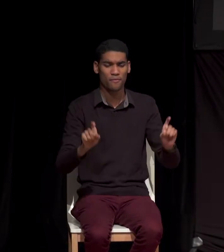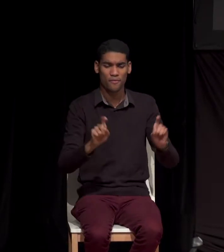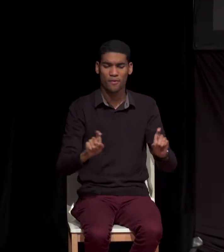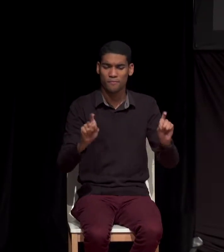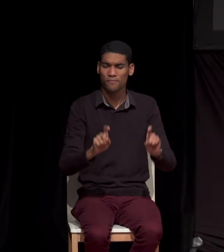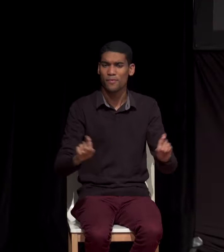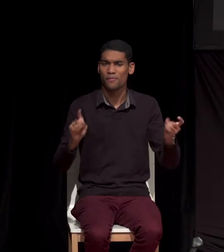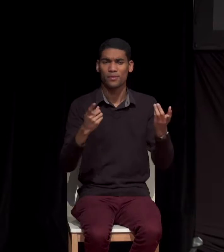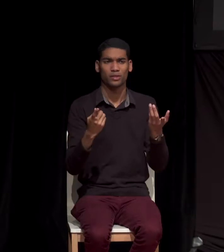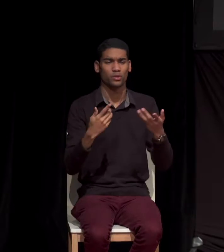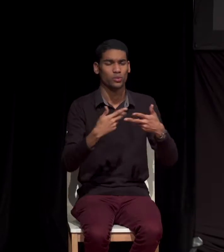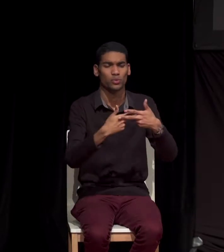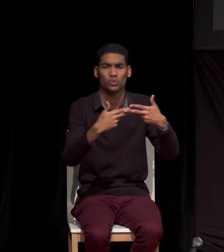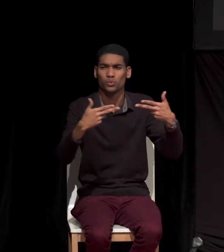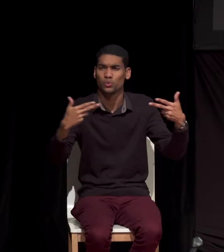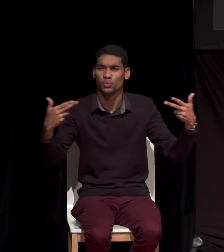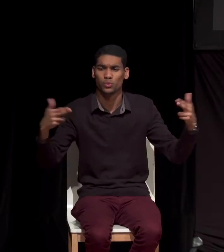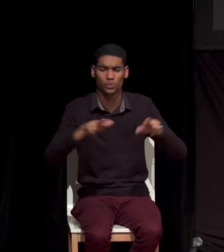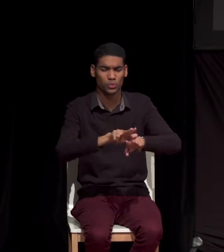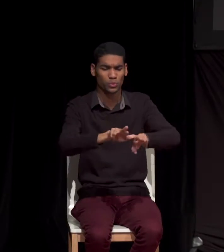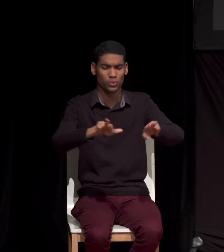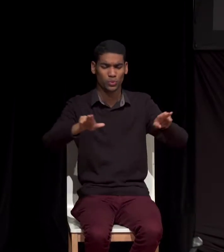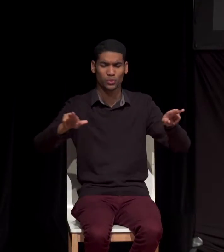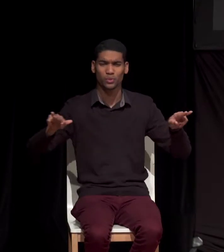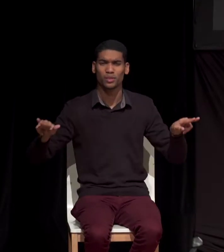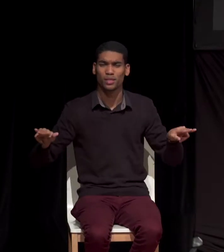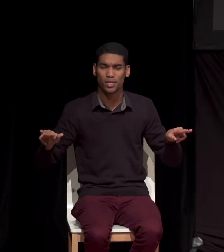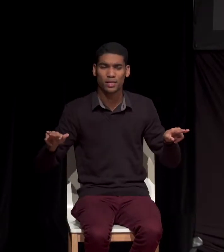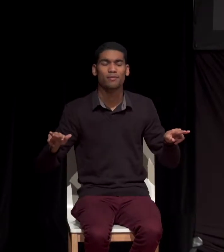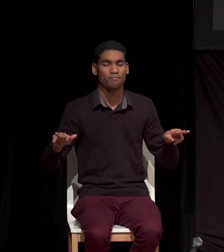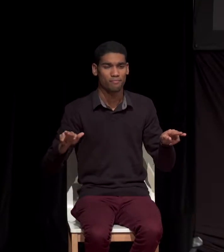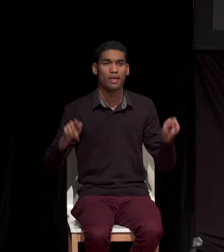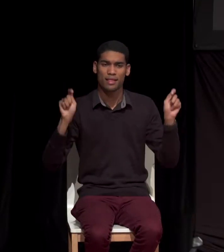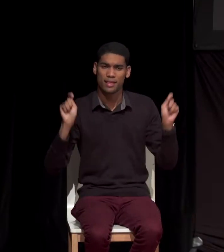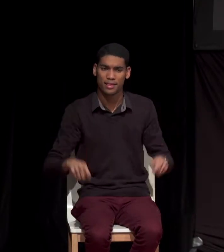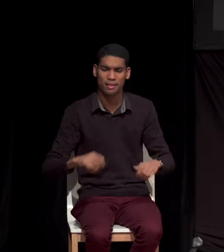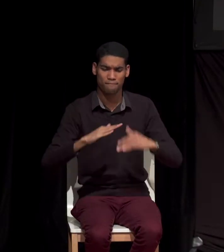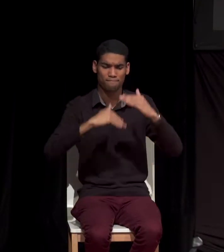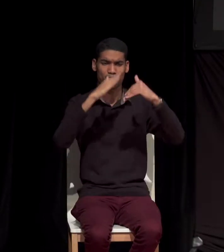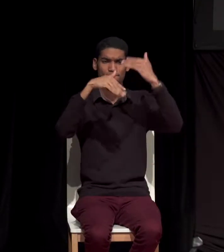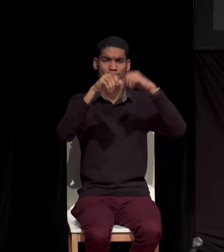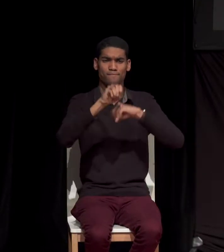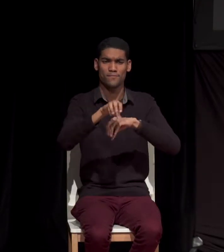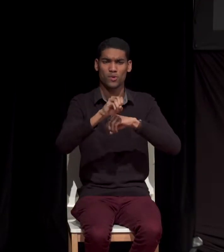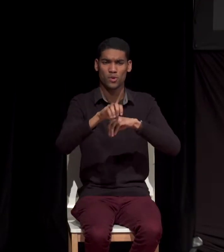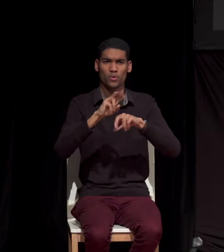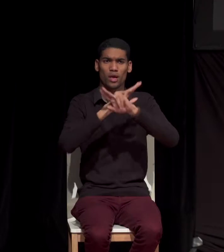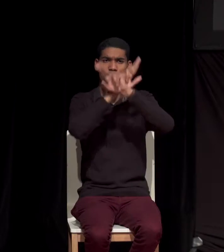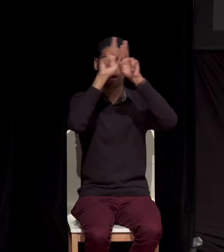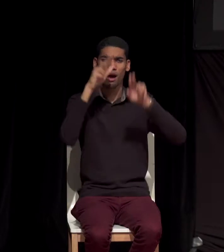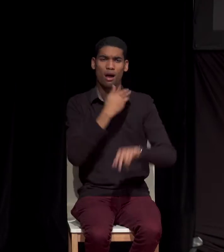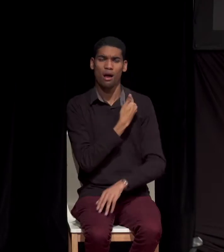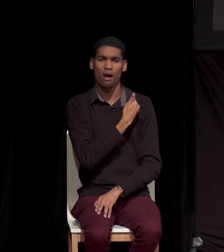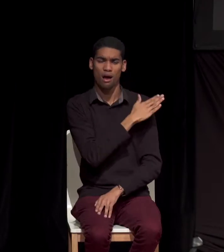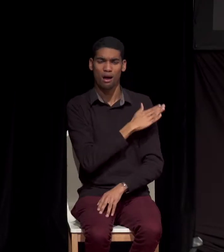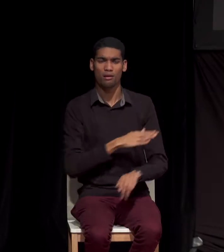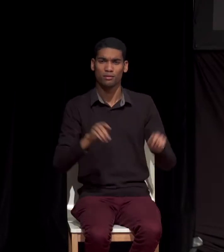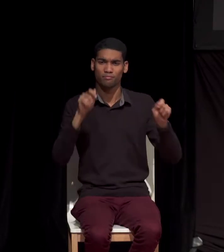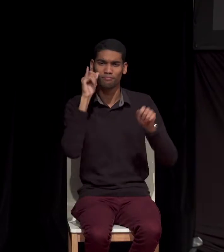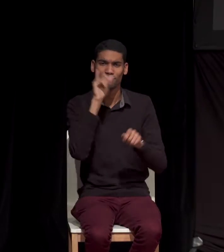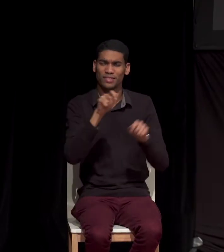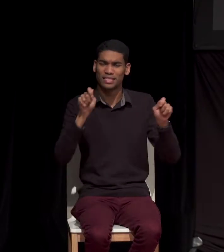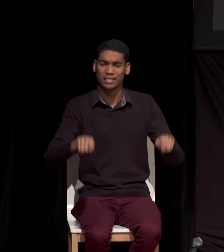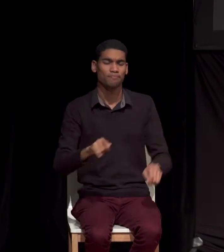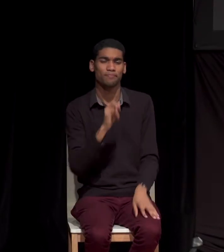enquanto as redes, elas podem contribuir para você construir essa educação antirracista. Eu vou dar um exemplo